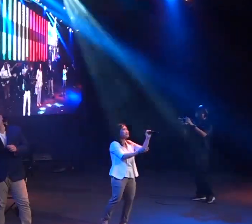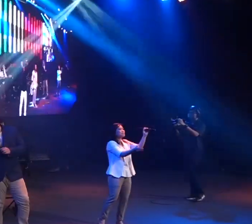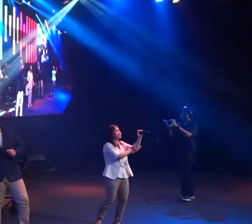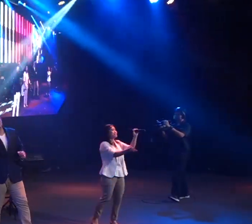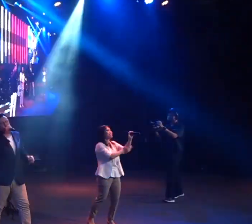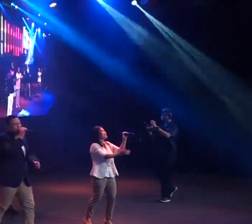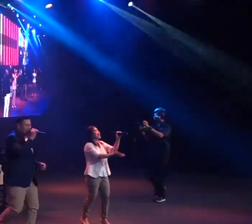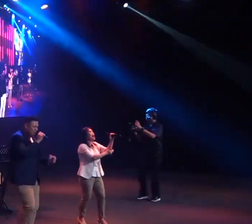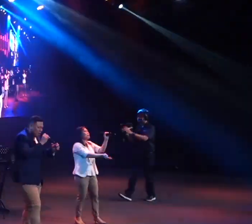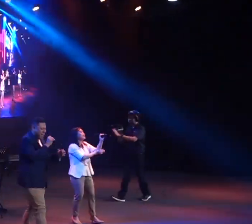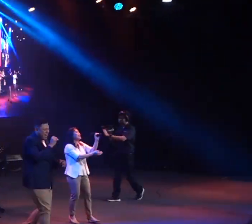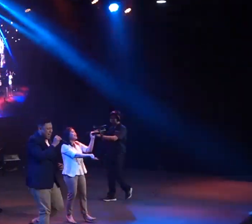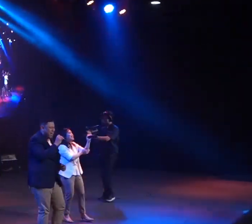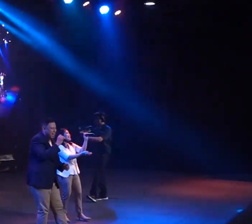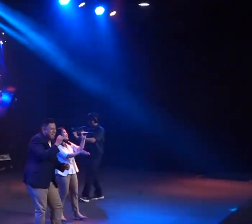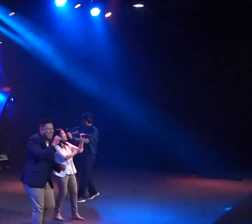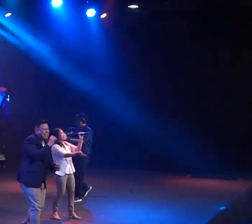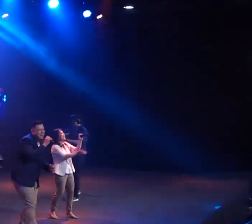tepuk tangan yang meriah bagi Yesus Kristus Tuhan. Haleluya.